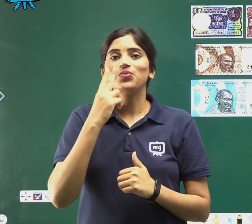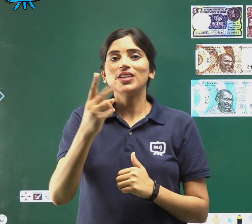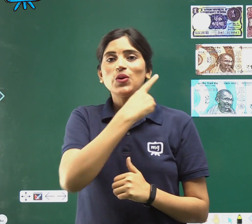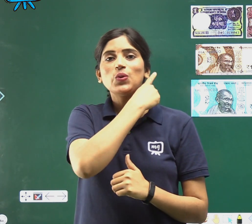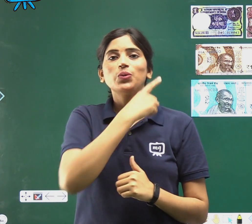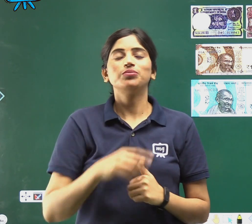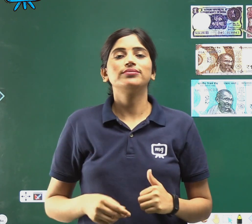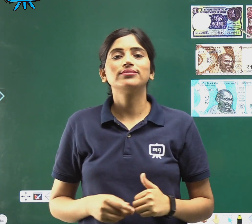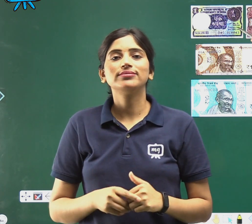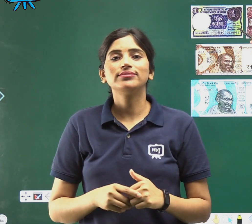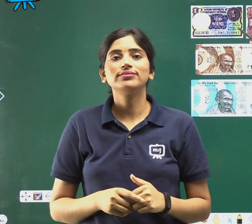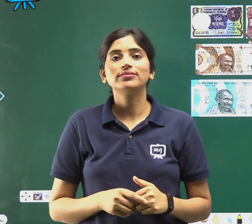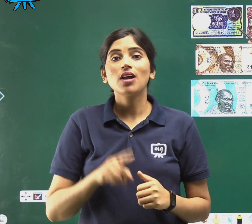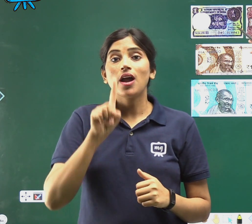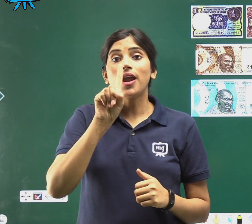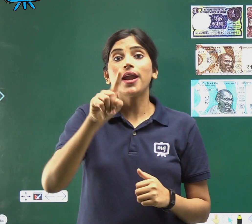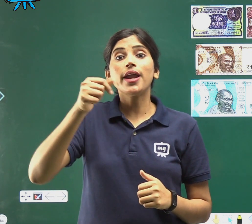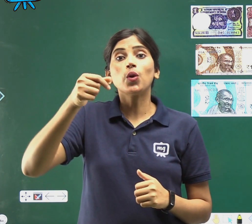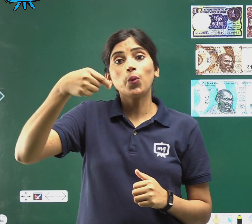देखो, 1 रुपया